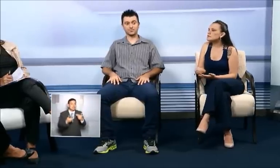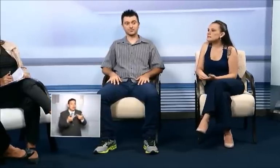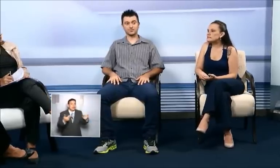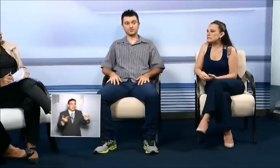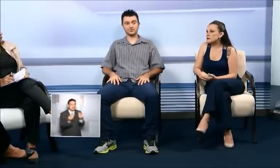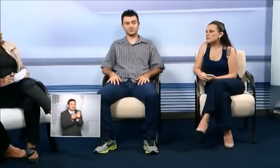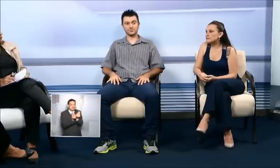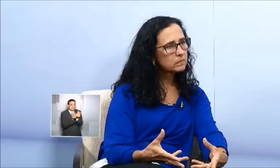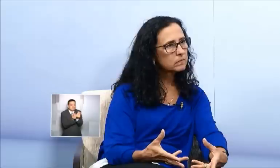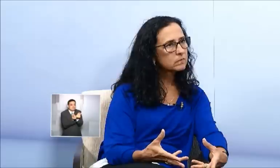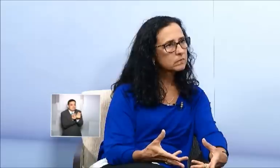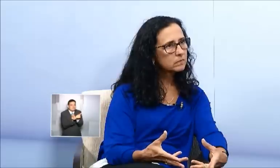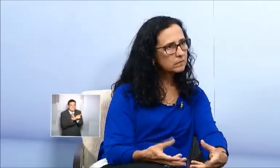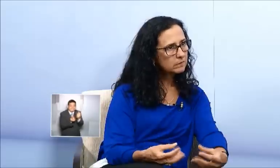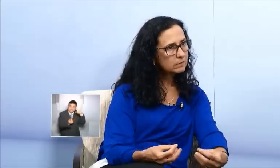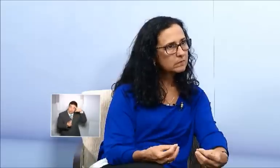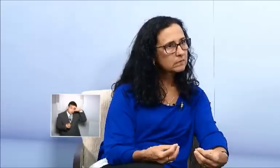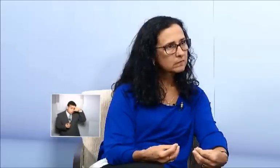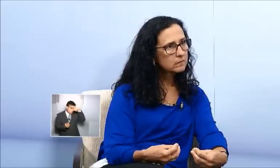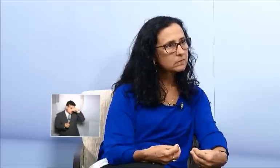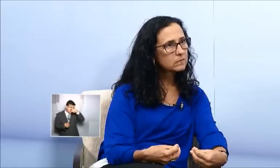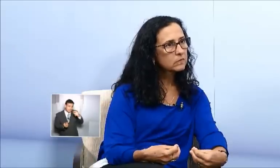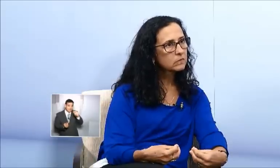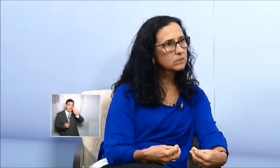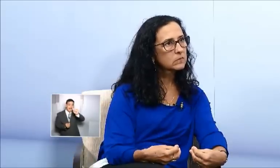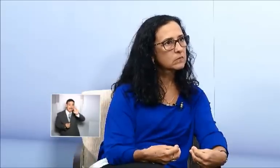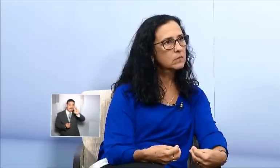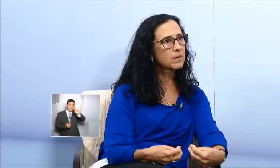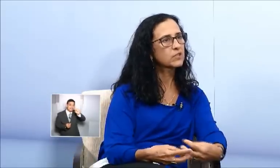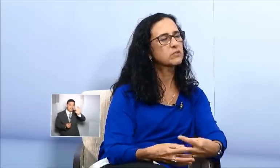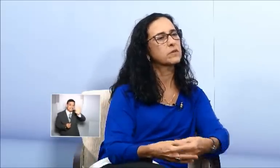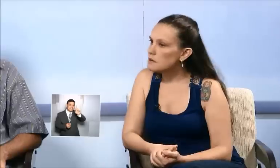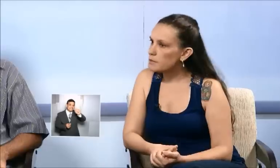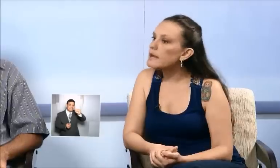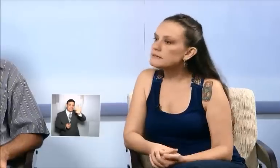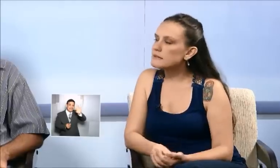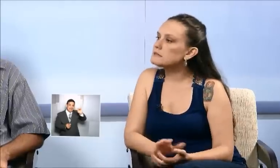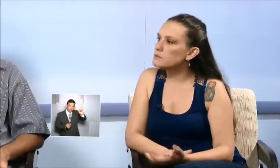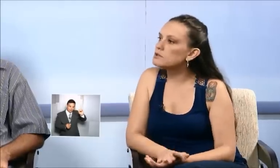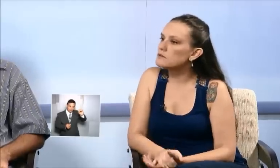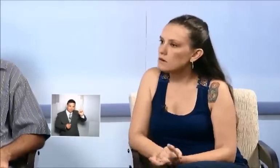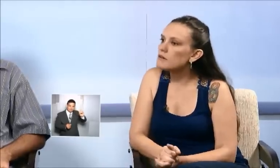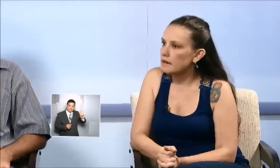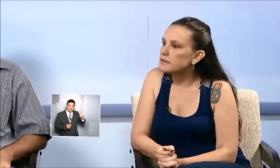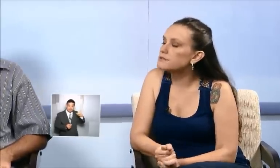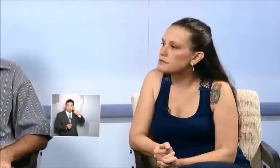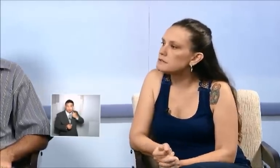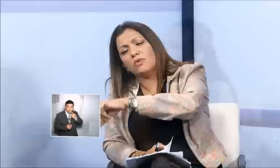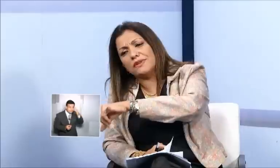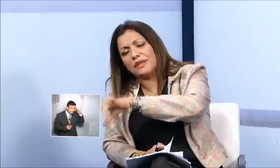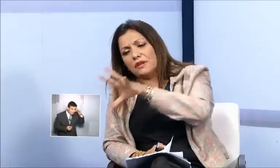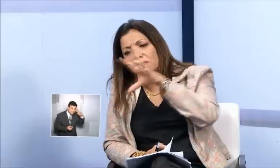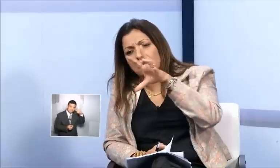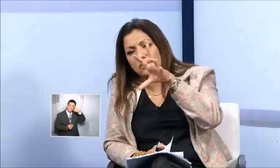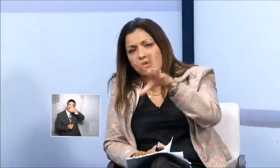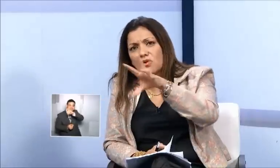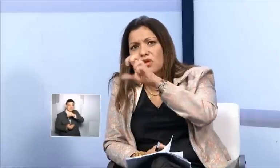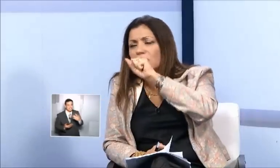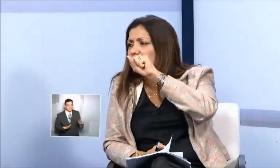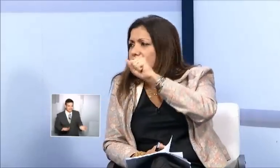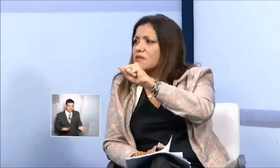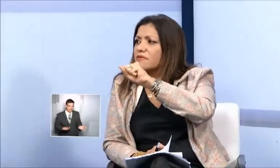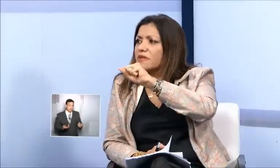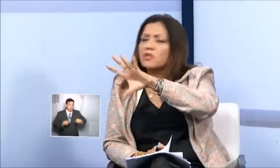surdo entender coisas abstratas é um pouco mais complicado. Difícil, né? Para eles tem que ser muito no concreto. A gente tem algum modelo de